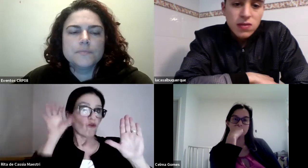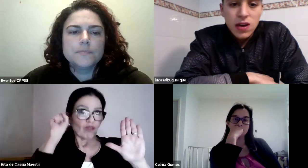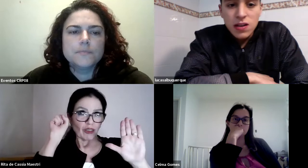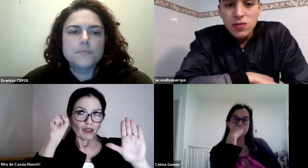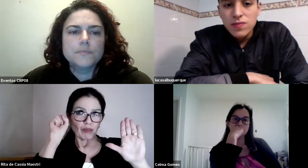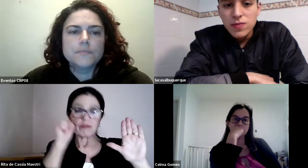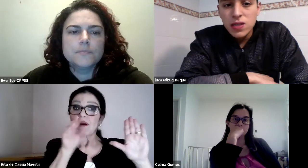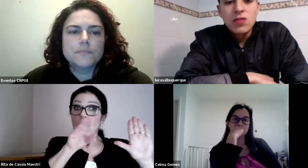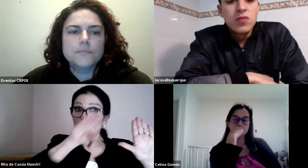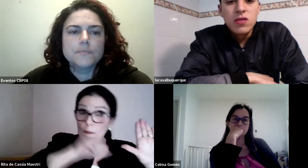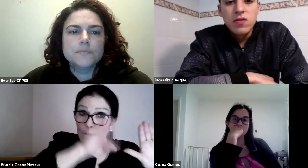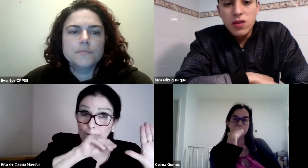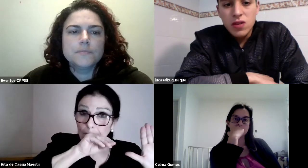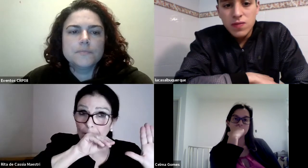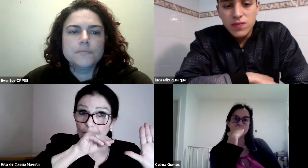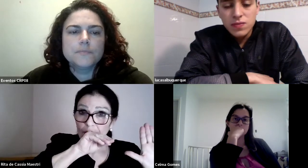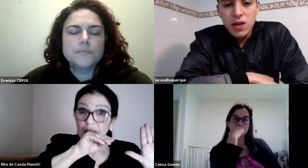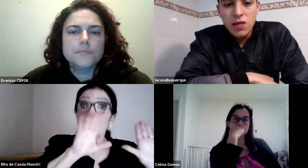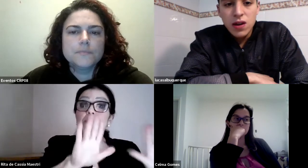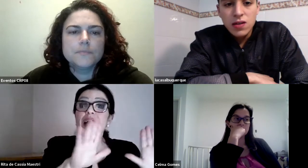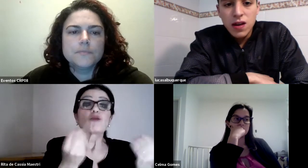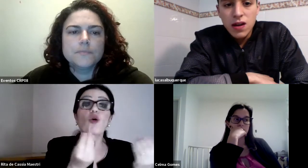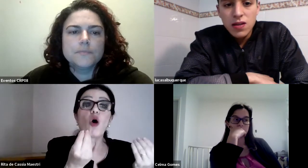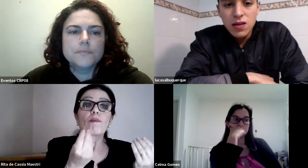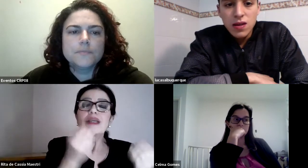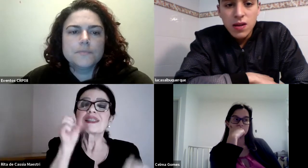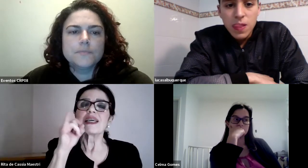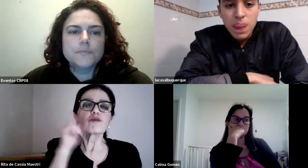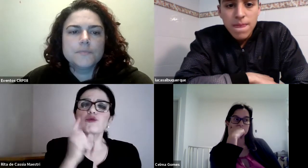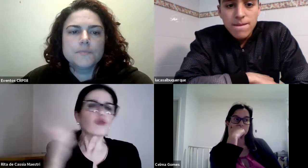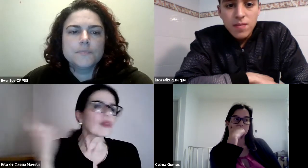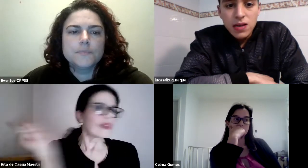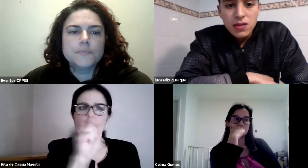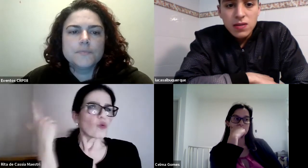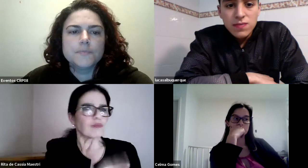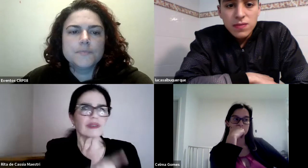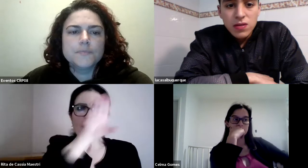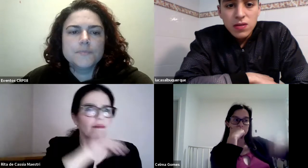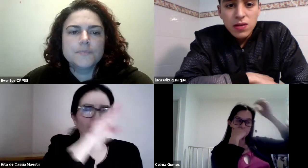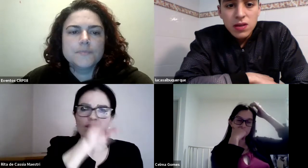precisávamos, no caso, seguir o modelo ouvinte, da oralidade, mas